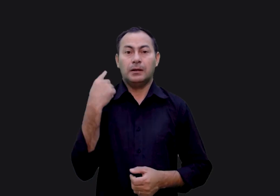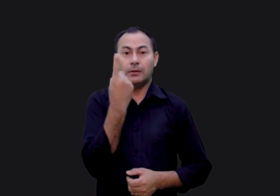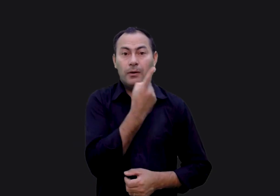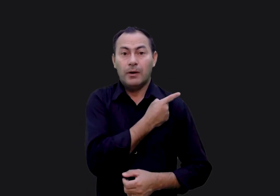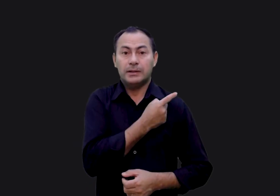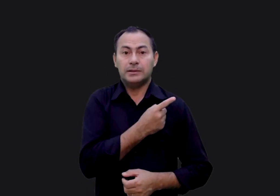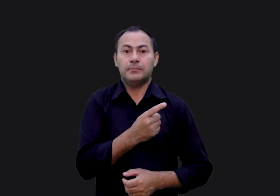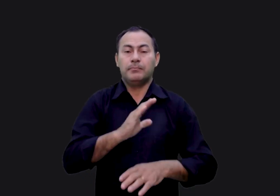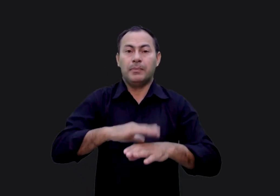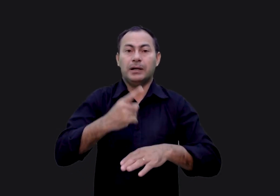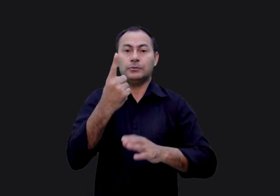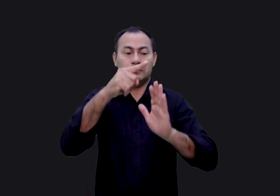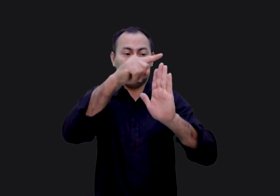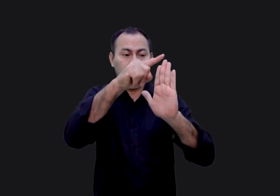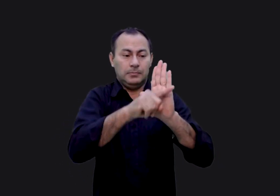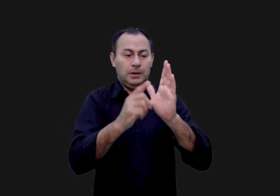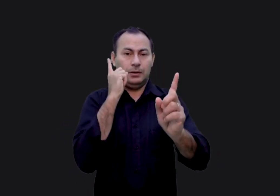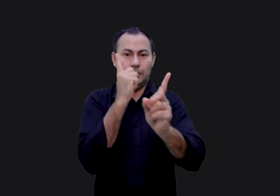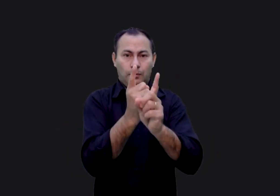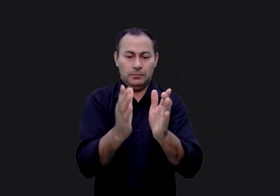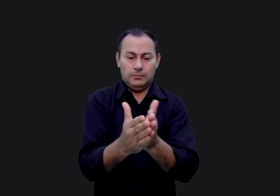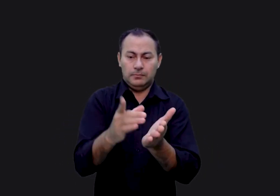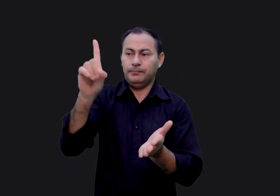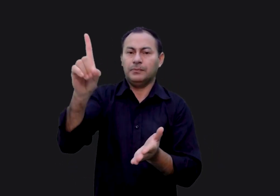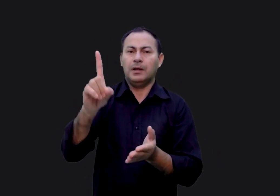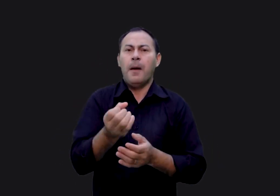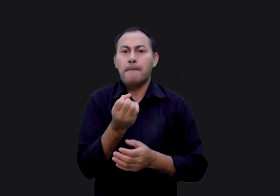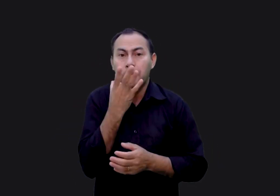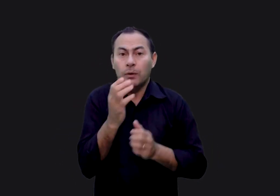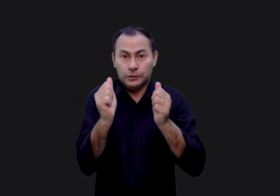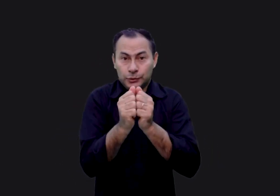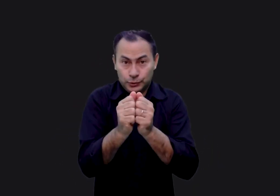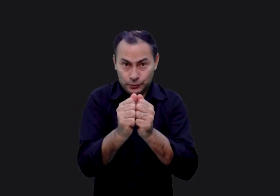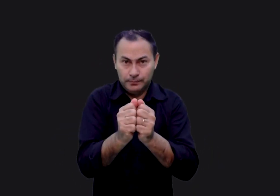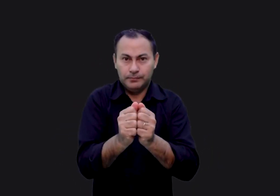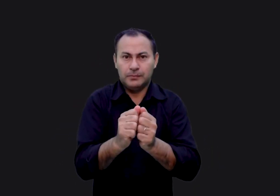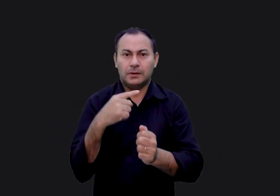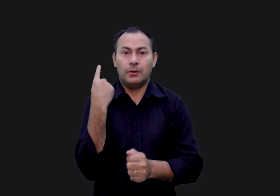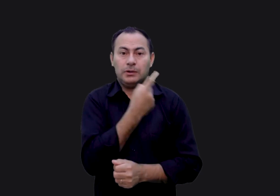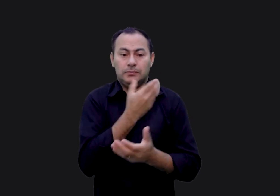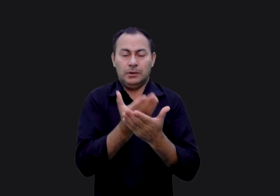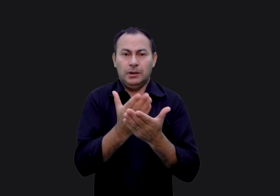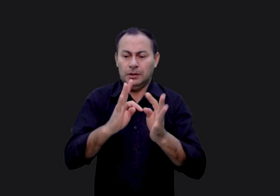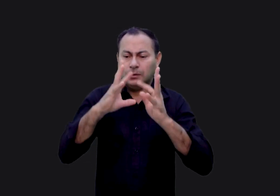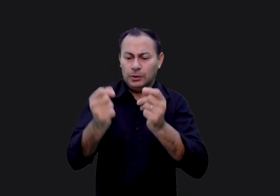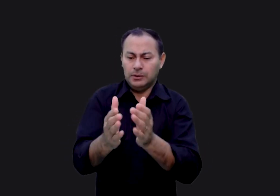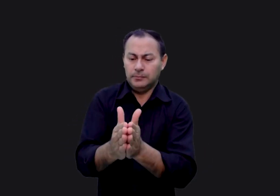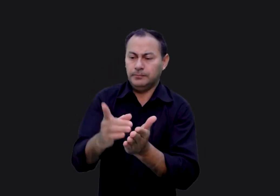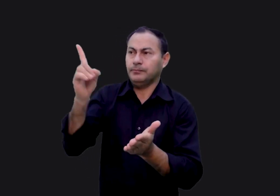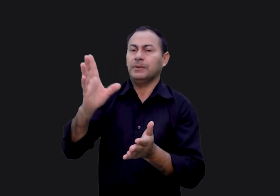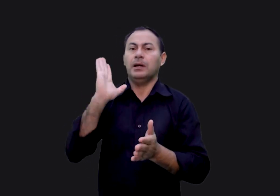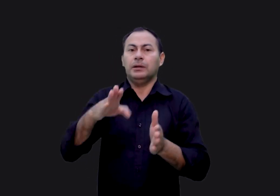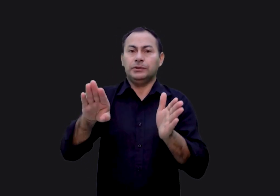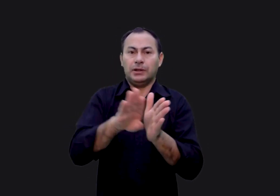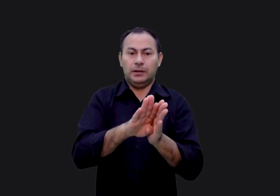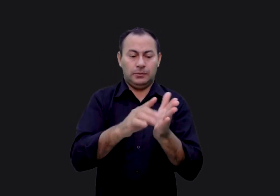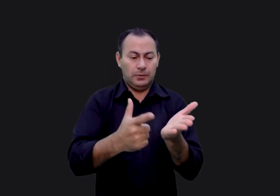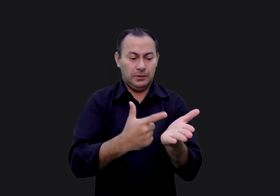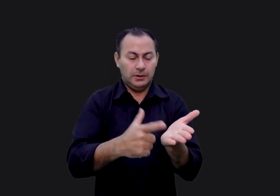Aqui estamos nós para mais um programa Encontro com a Palavra. E como é bom estarmos juntos. Estamos estudando toda a Bíblia e já chegamos nos livros